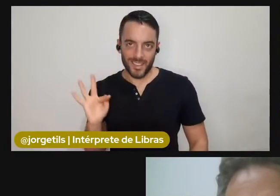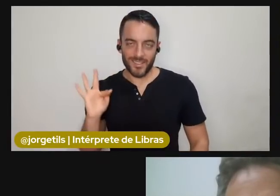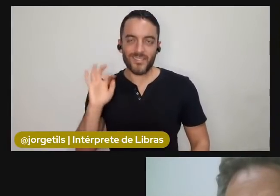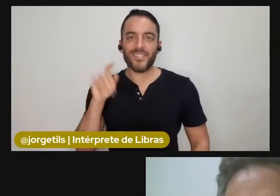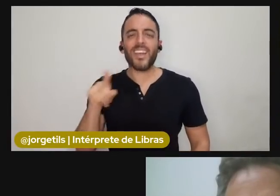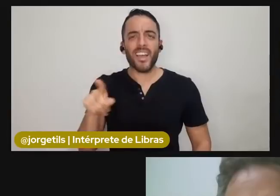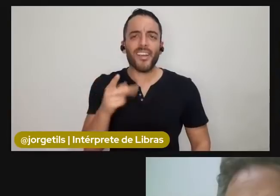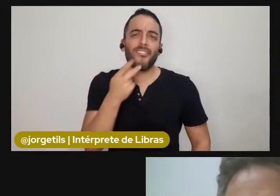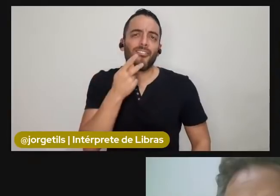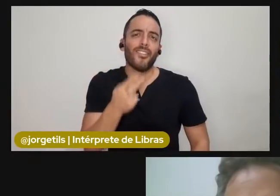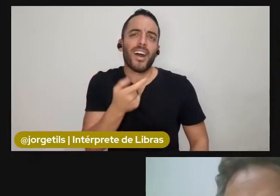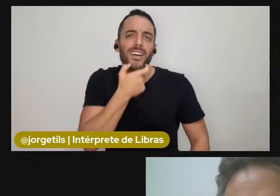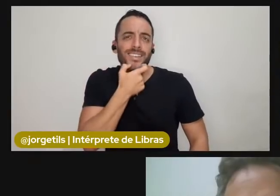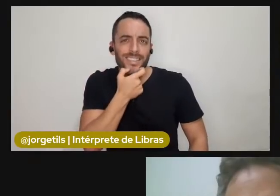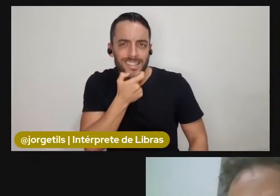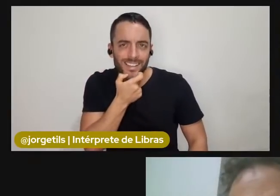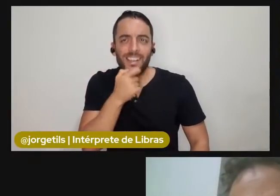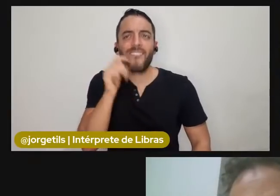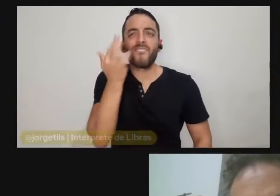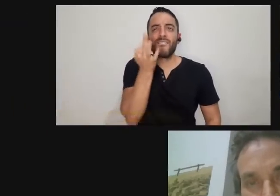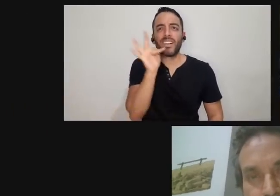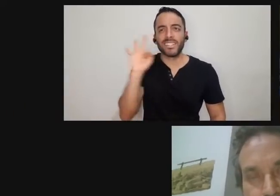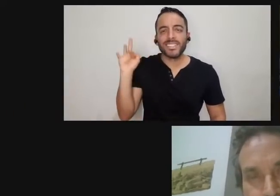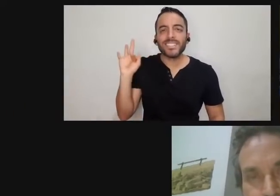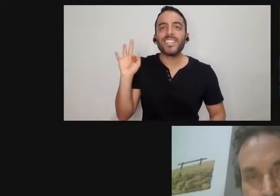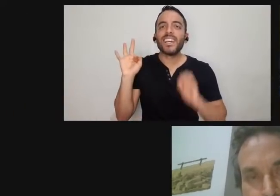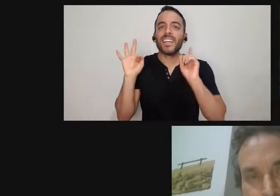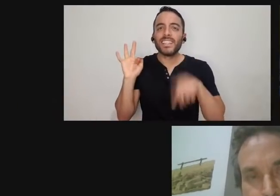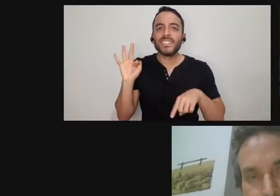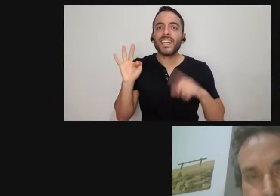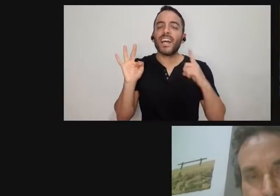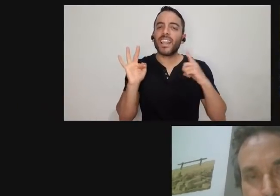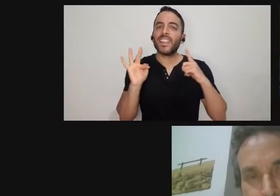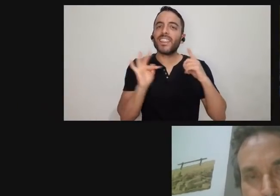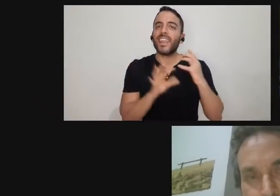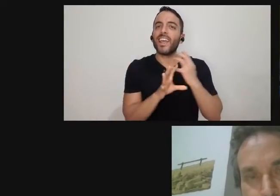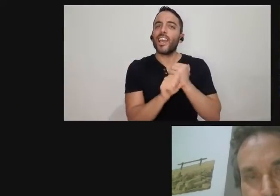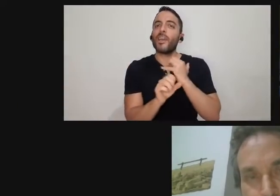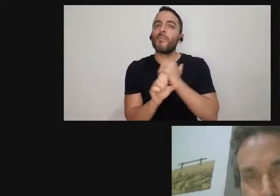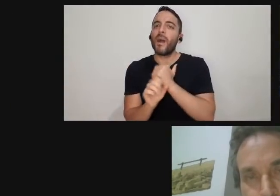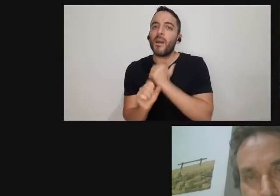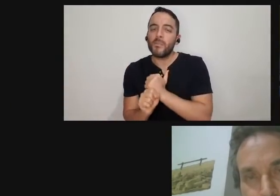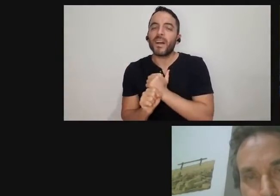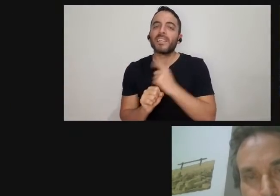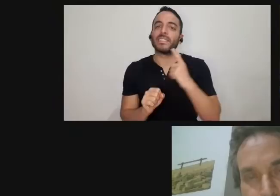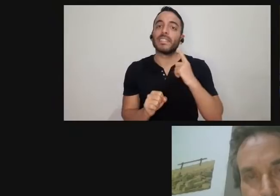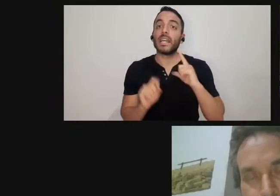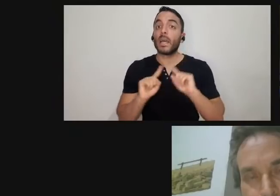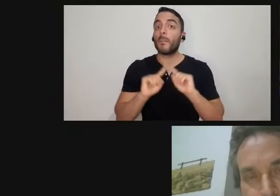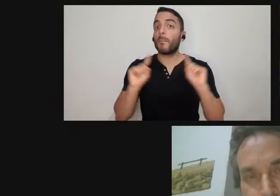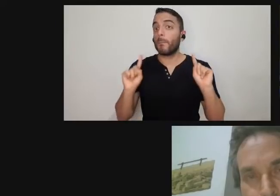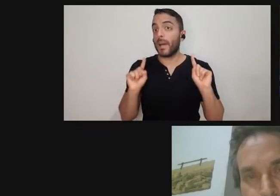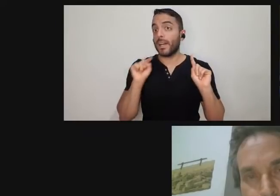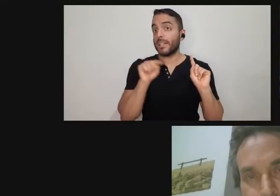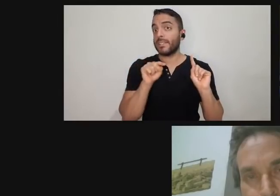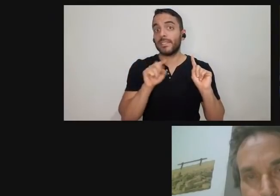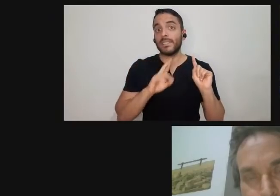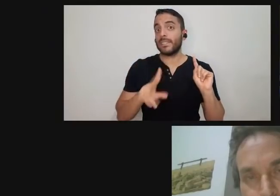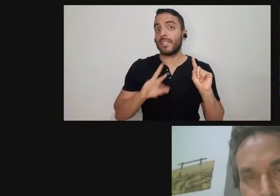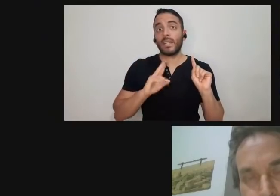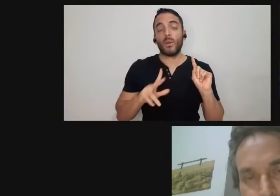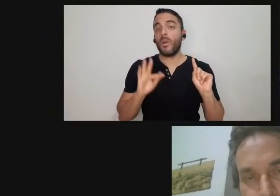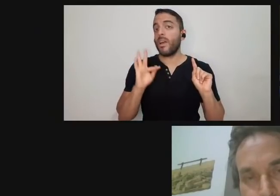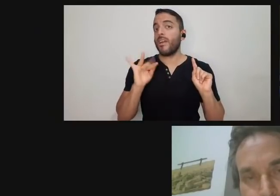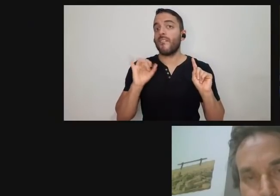fala francês, aquele negócio todo, faz conta, enfim. Só que ele não é um físico como outro